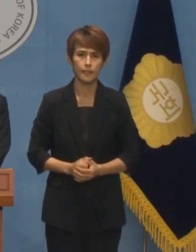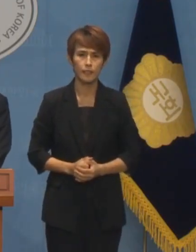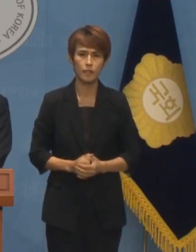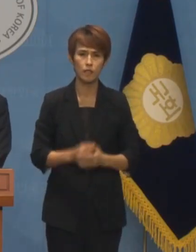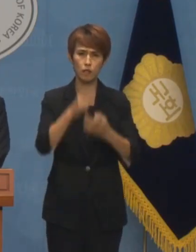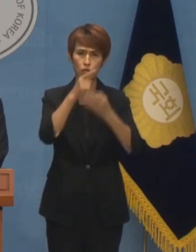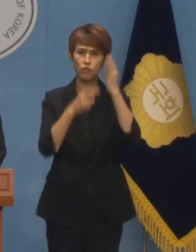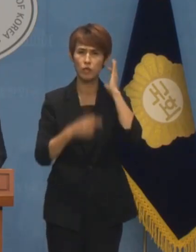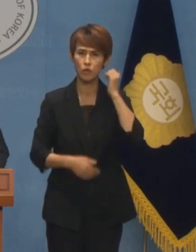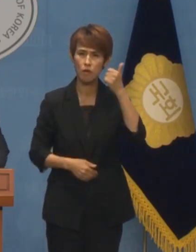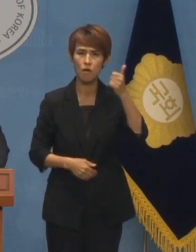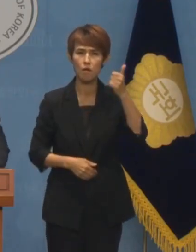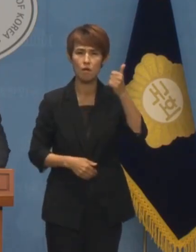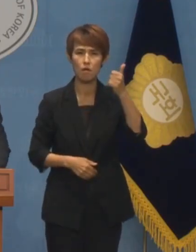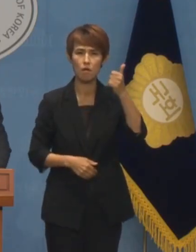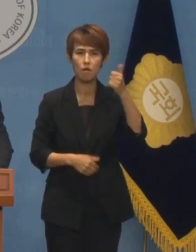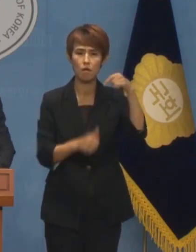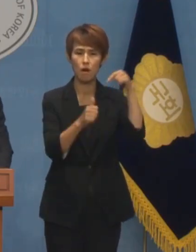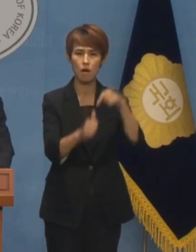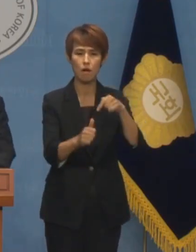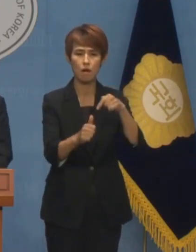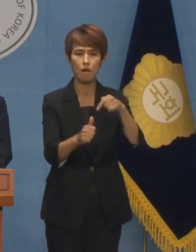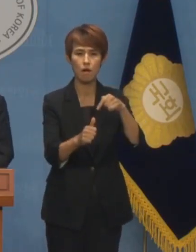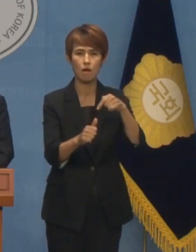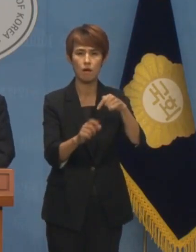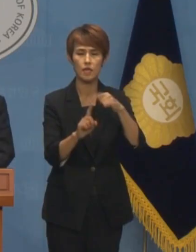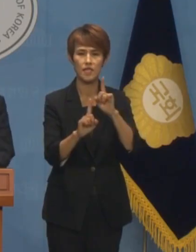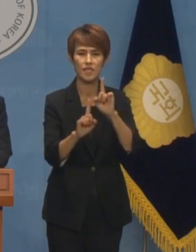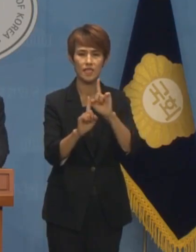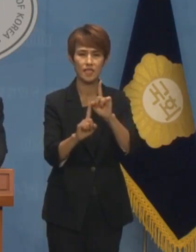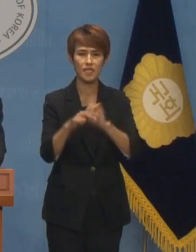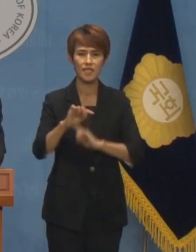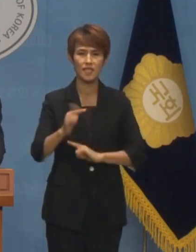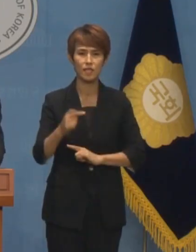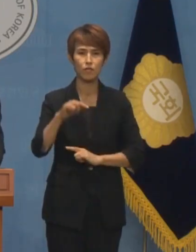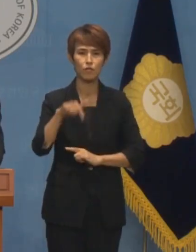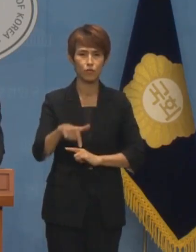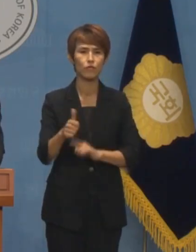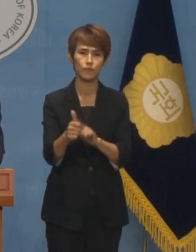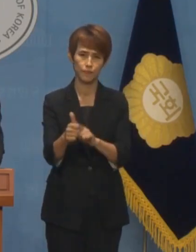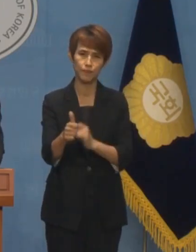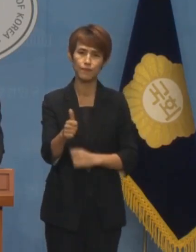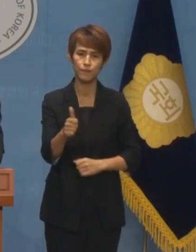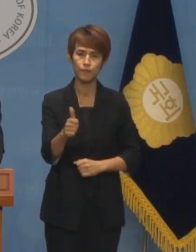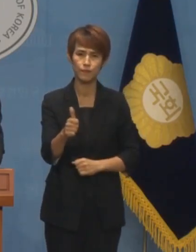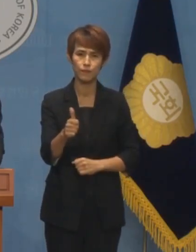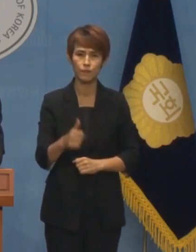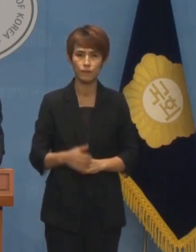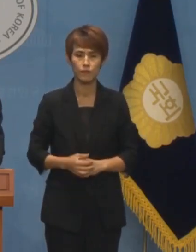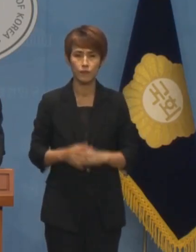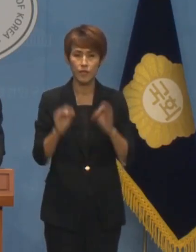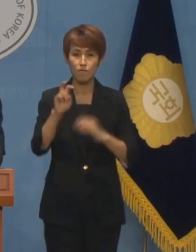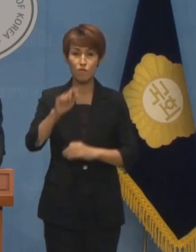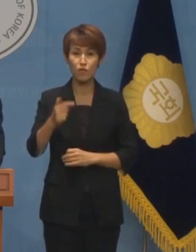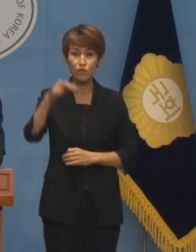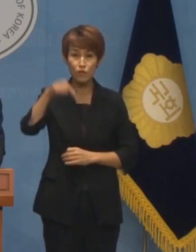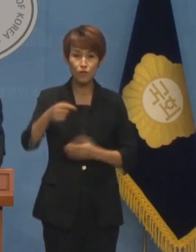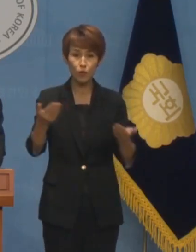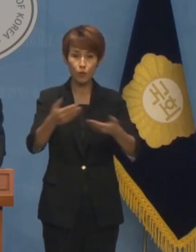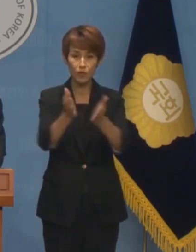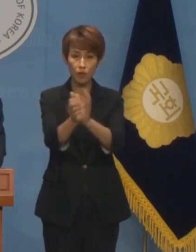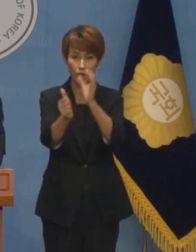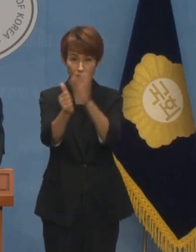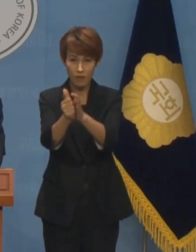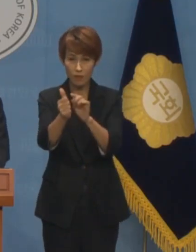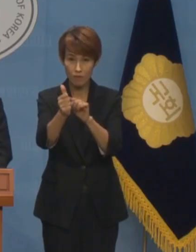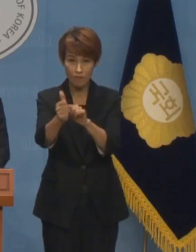윤석열 대통령 아바타 이준숙이라고 생각하시면 될 것 같습니다. 김문수 노동부 장관 후보자